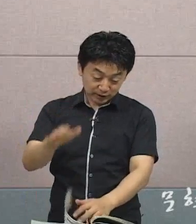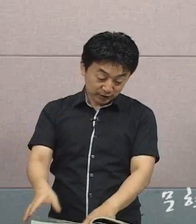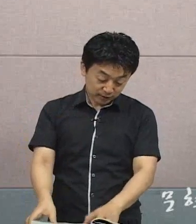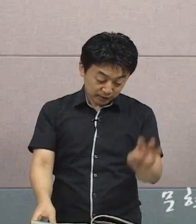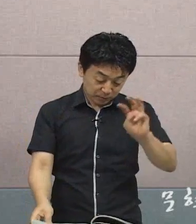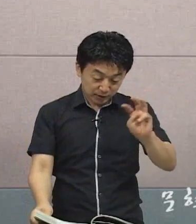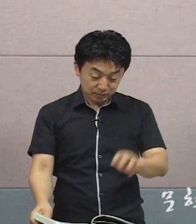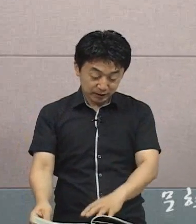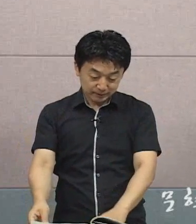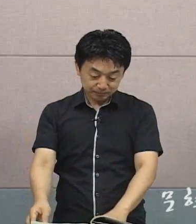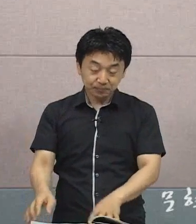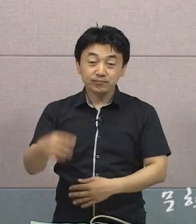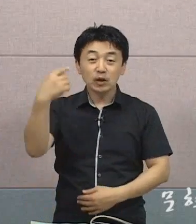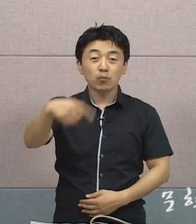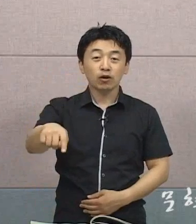자, 30페이지입니다.